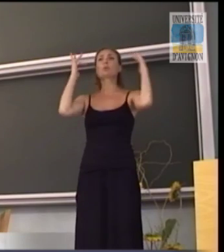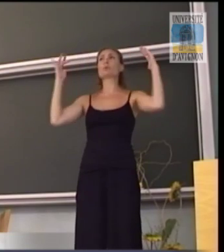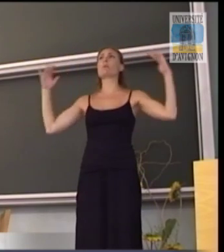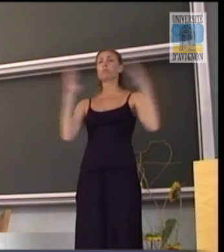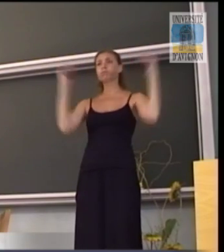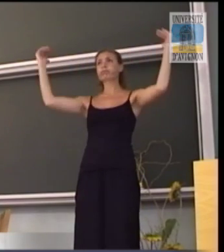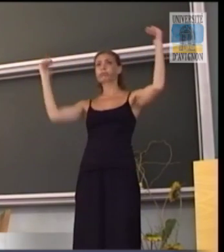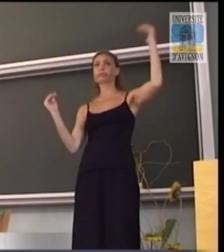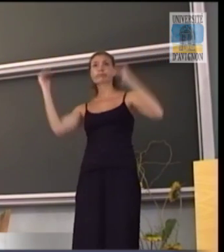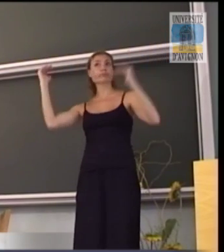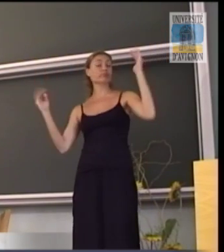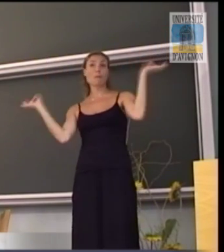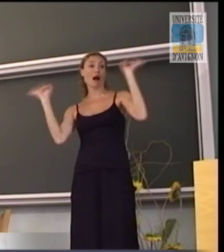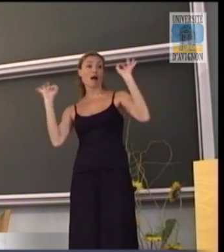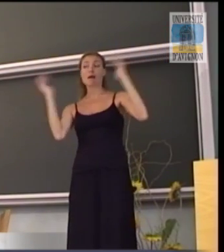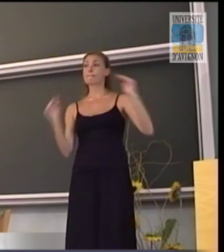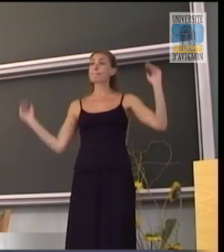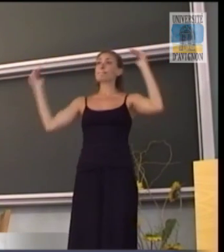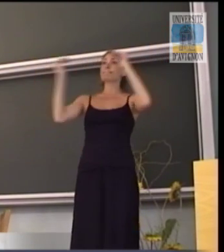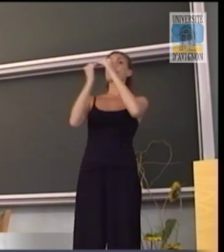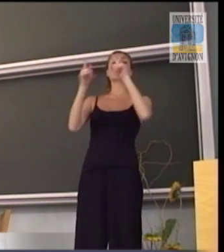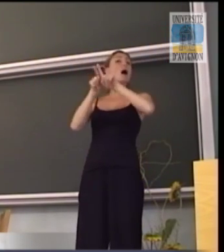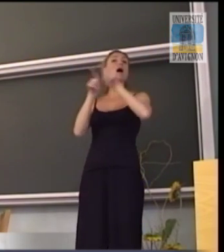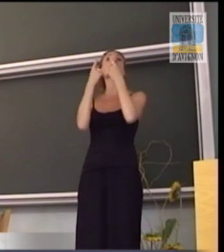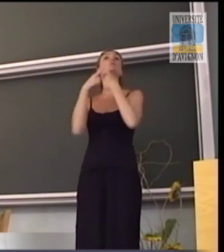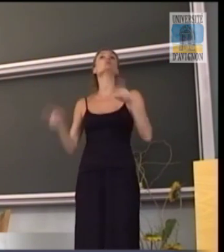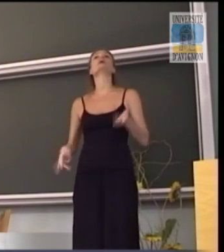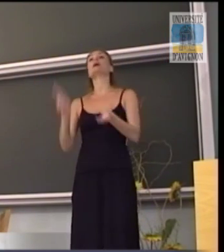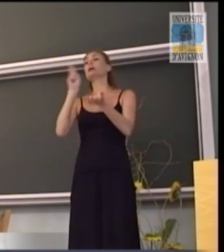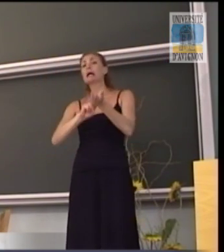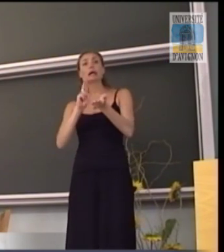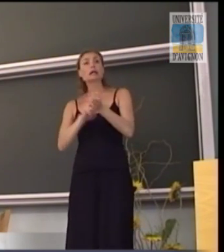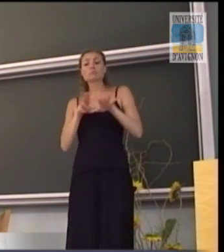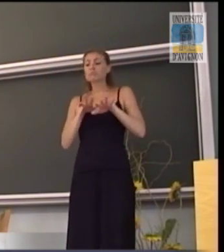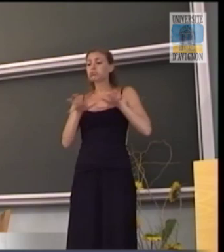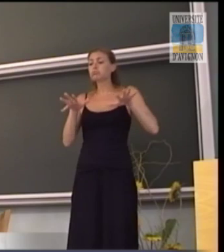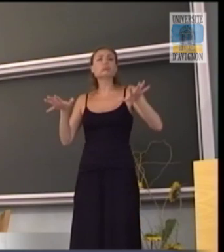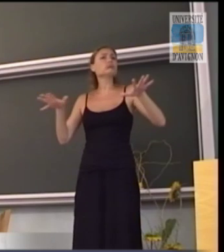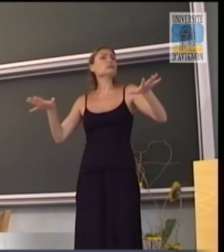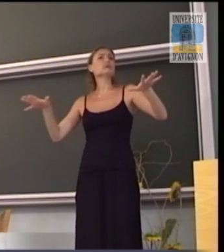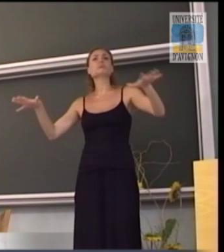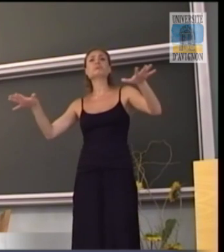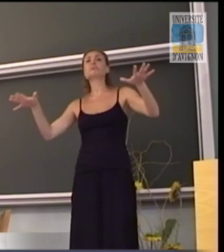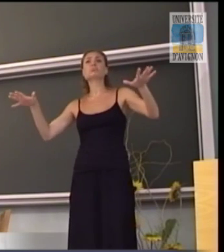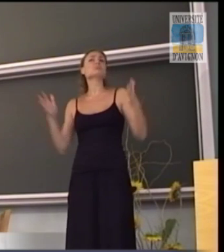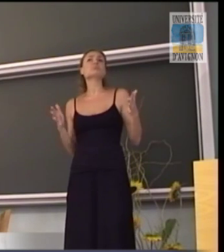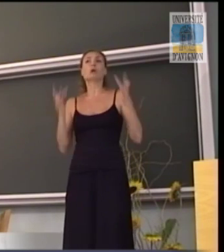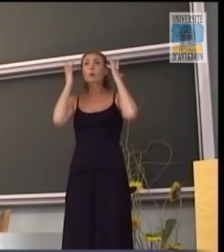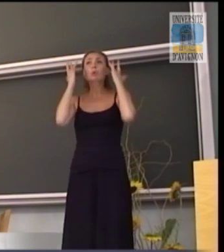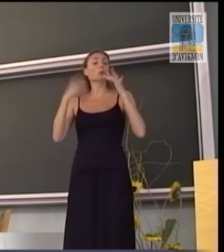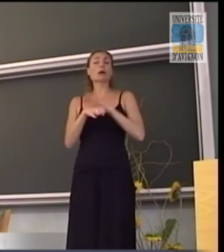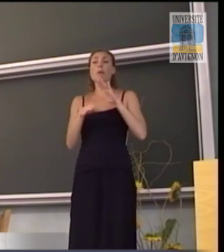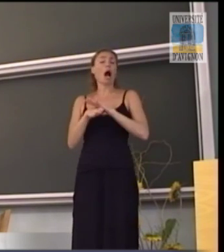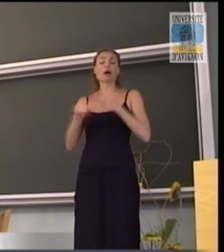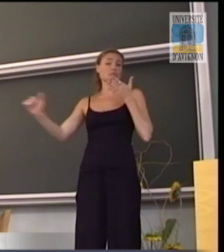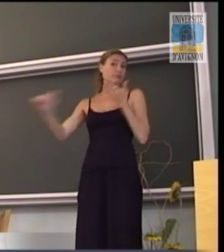en parlant qui commence à se répandre sur l'ensemble des populations de quelques pays que ce soit.